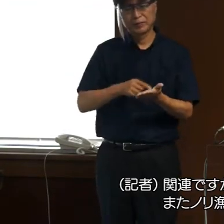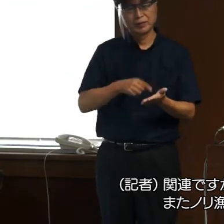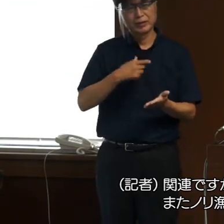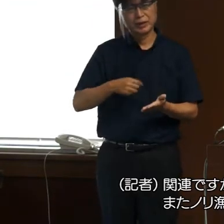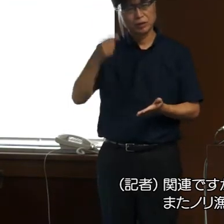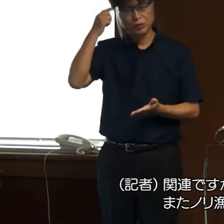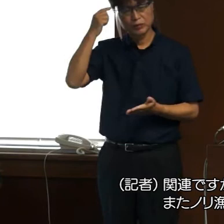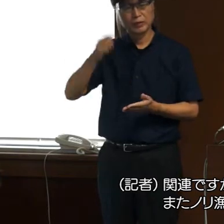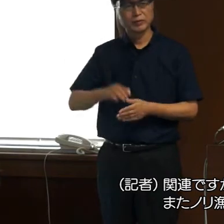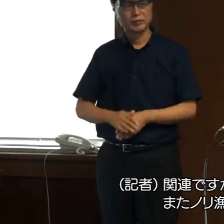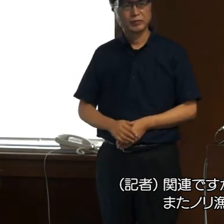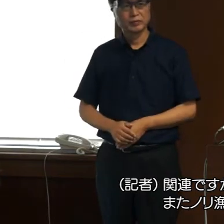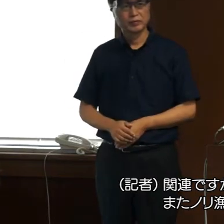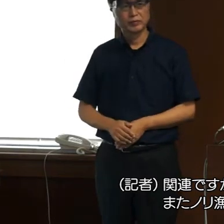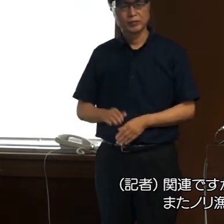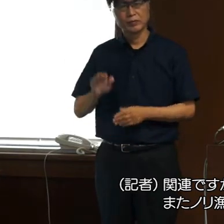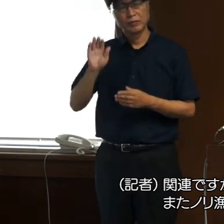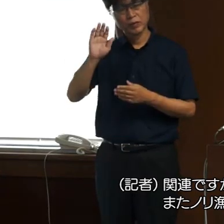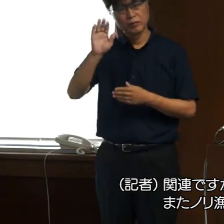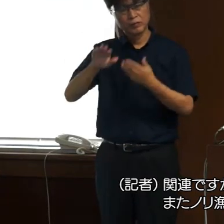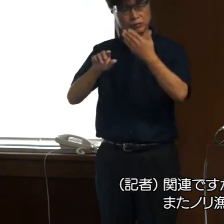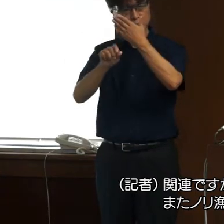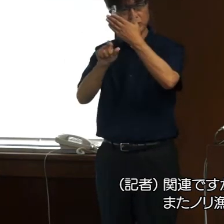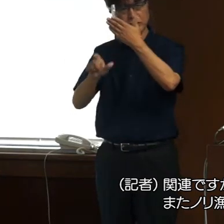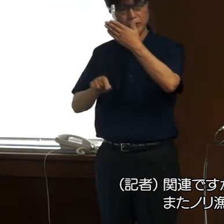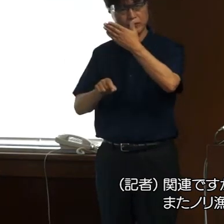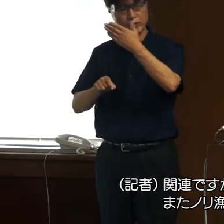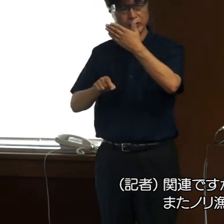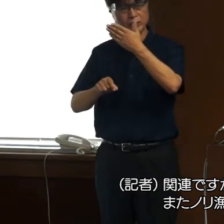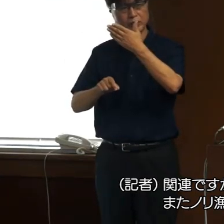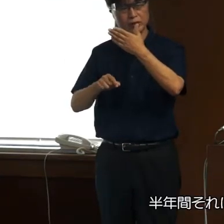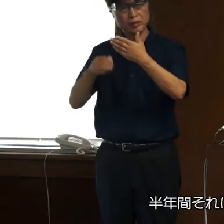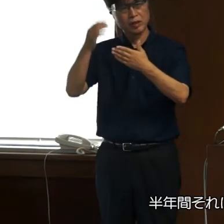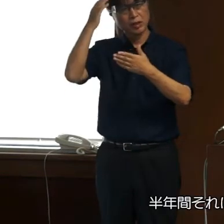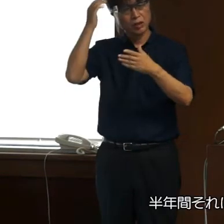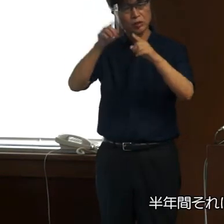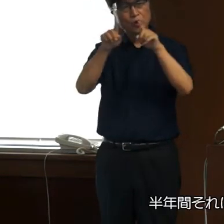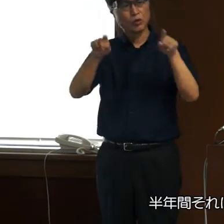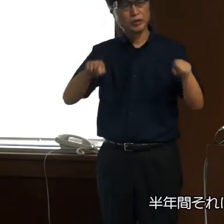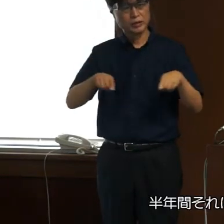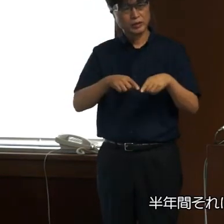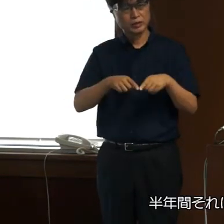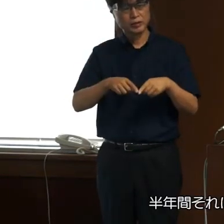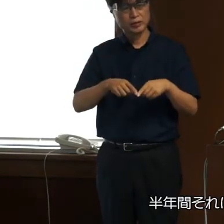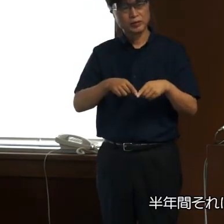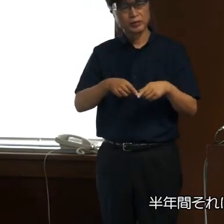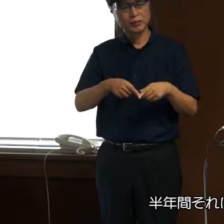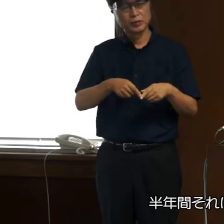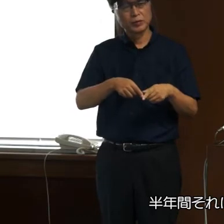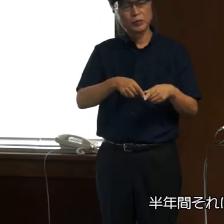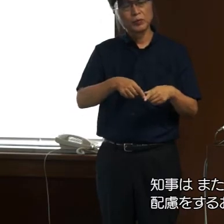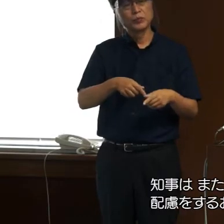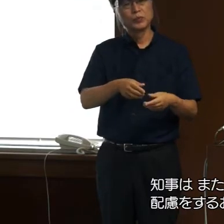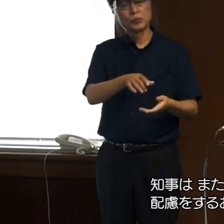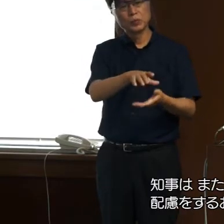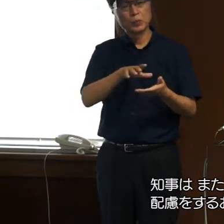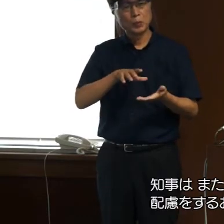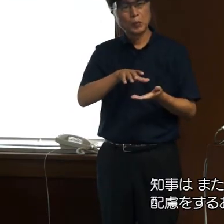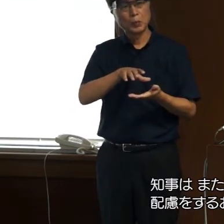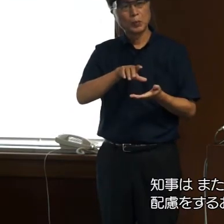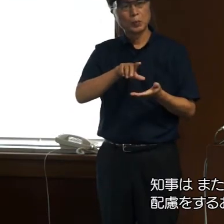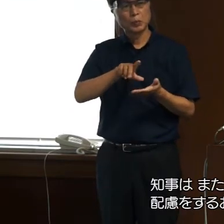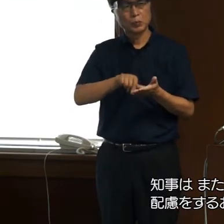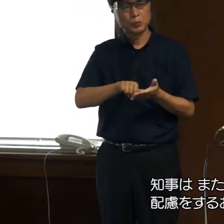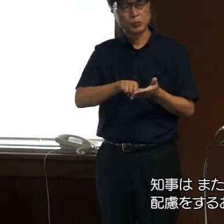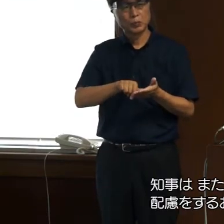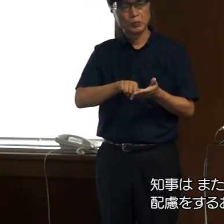関連ですが、まもなく9月になれば、また乗り業期に入り、半年間トレーニングをするわけですが、知事はま